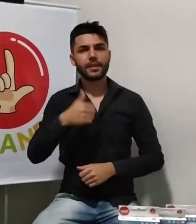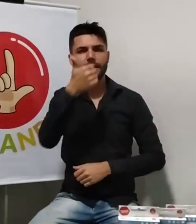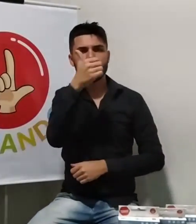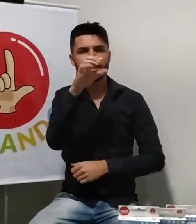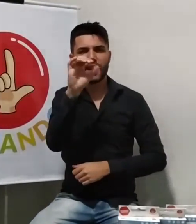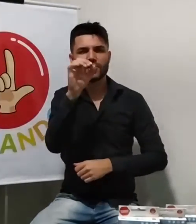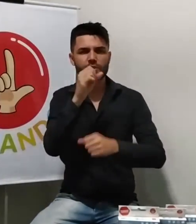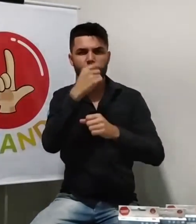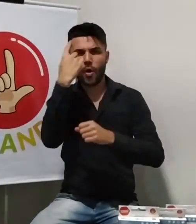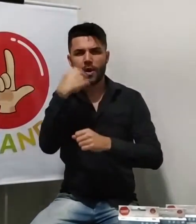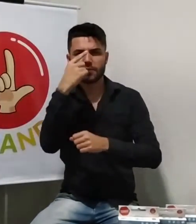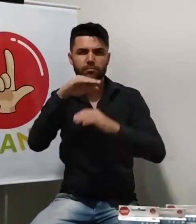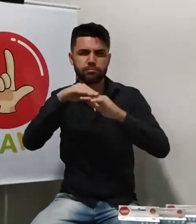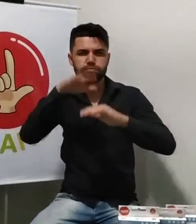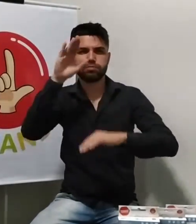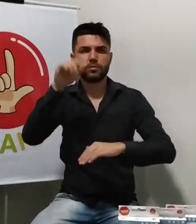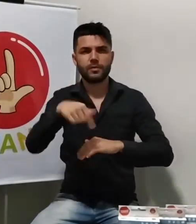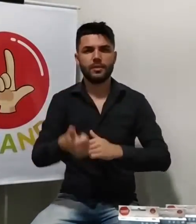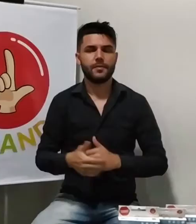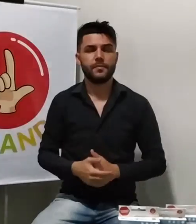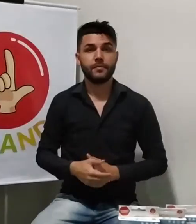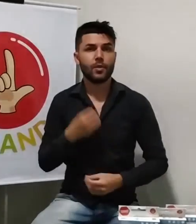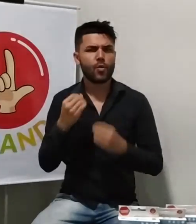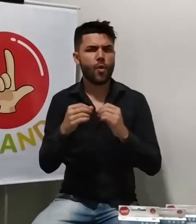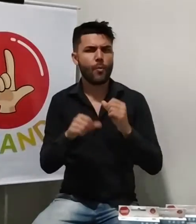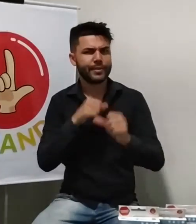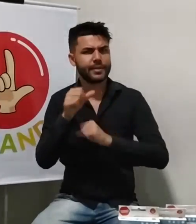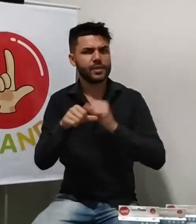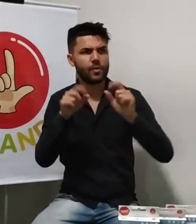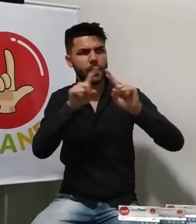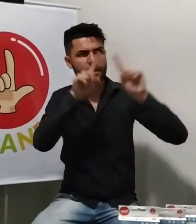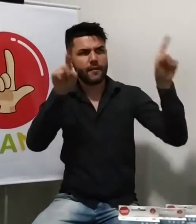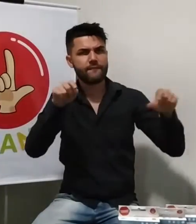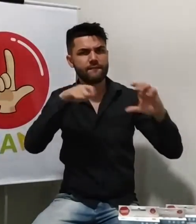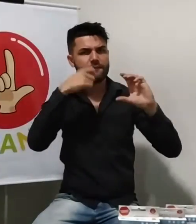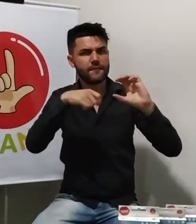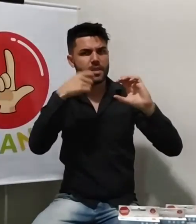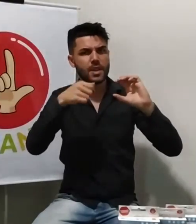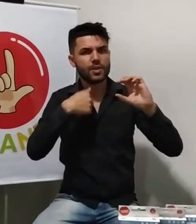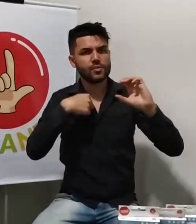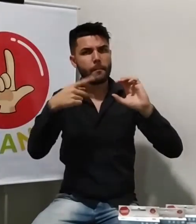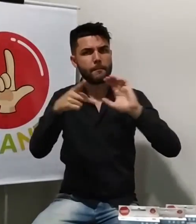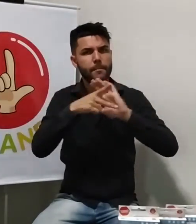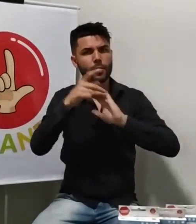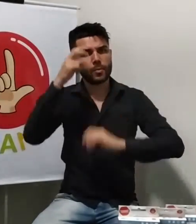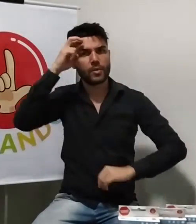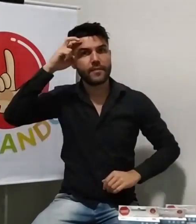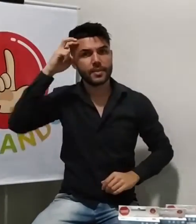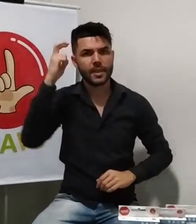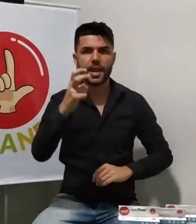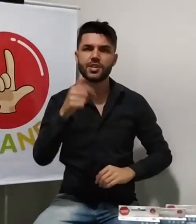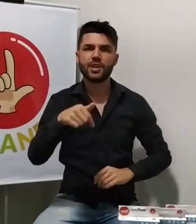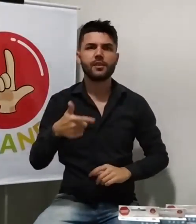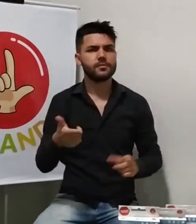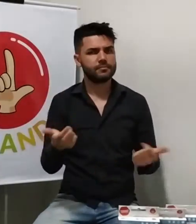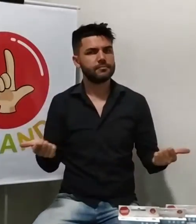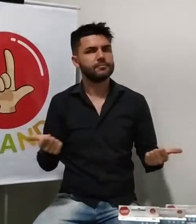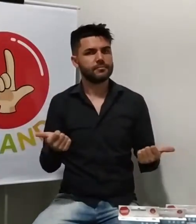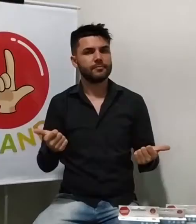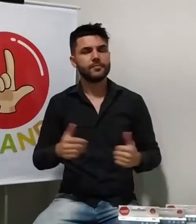e receita. Vamos falar um pouquinho agora de números da Sambatec. O que você puder falar, fica à vontade, tá, Gustavo? Tem coisas que são públicas, outras não são. O que você puder falar, só